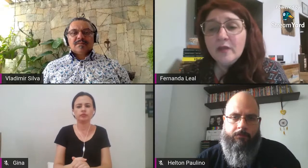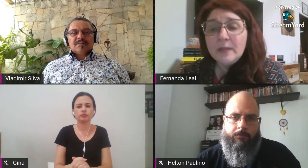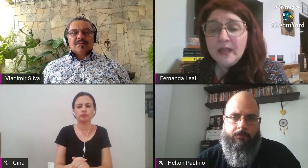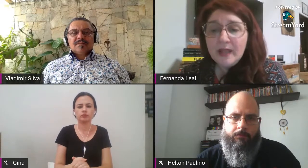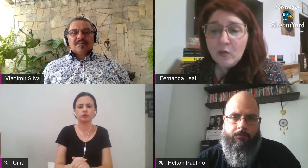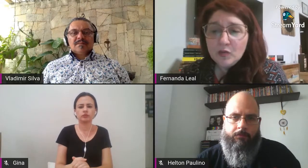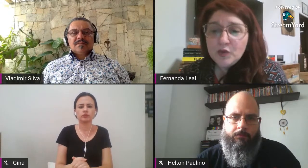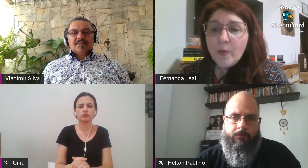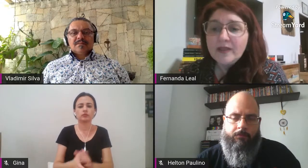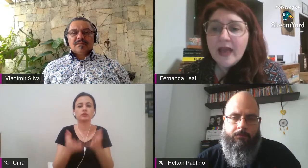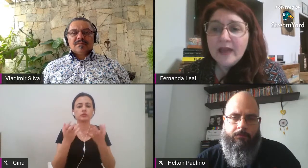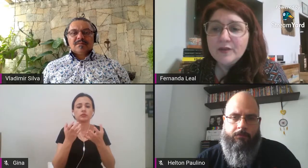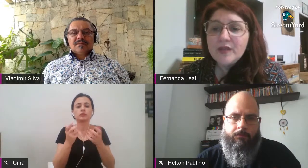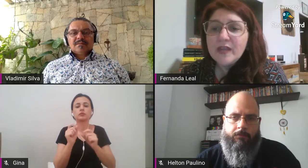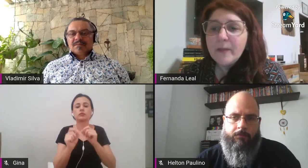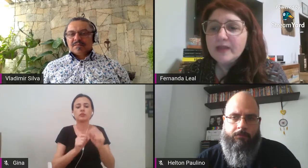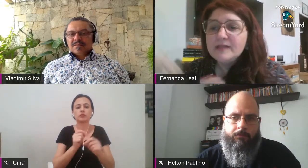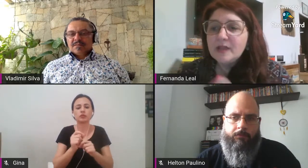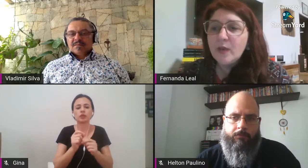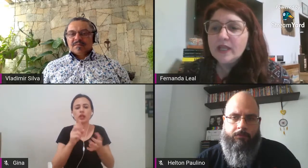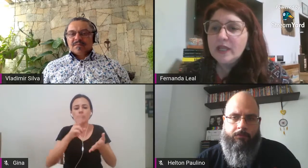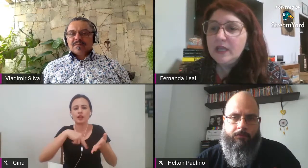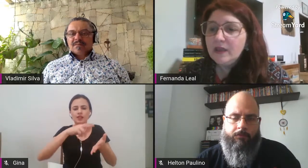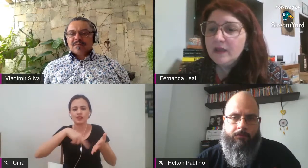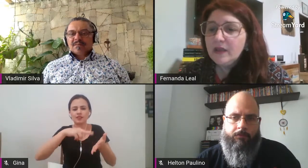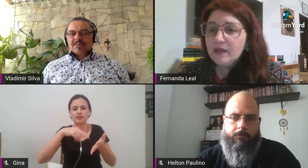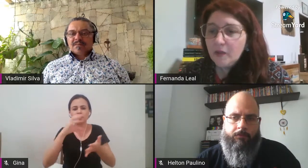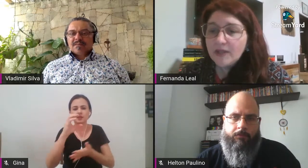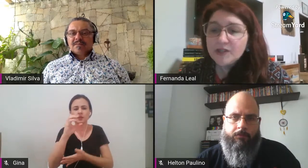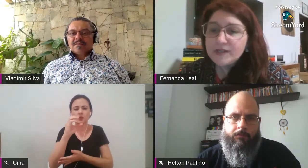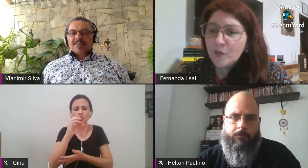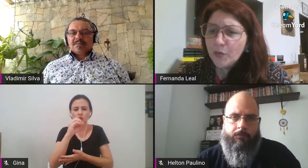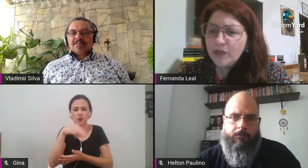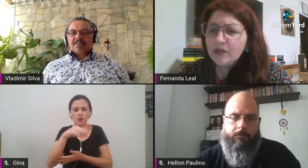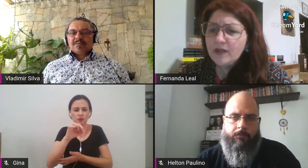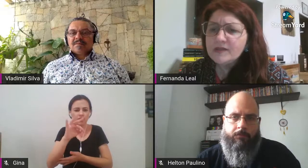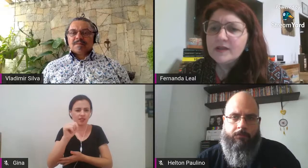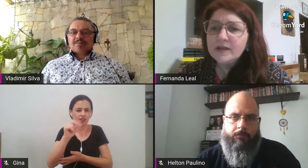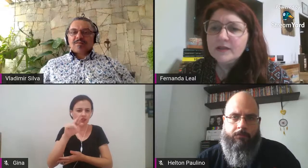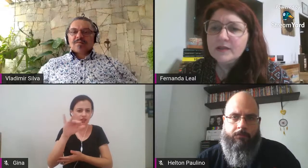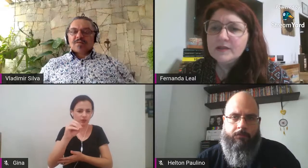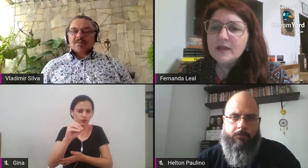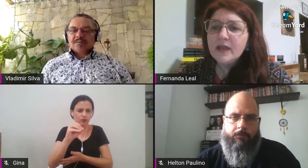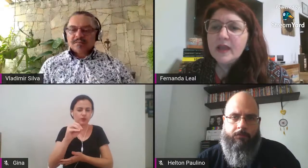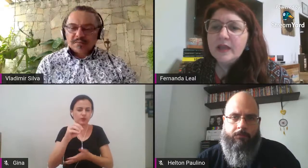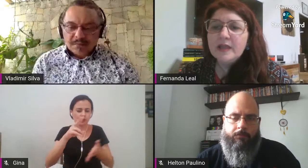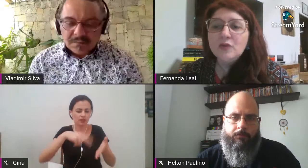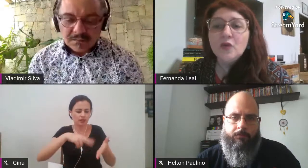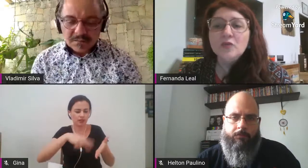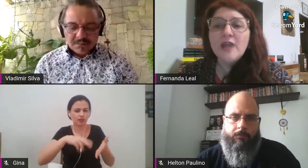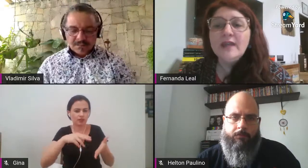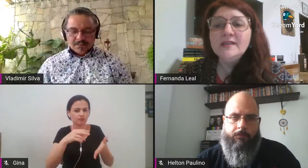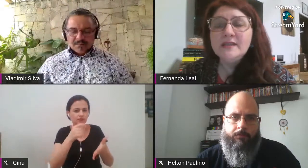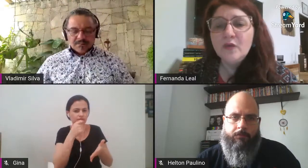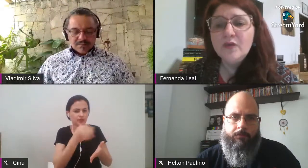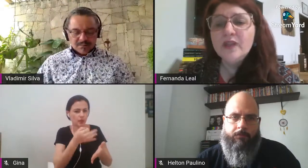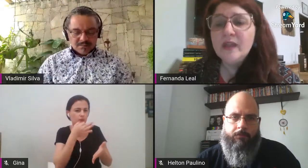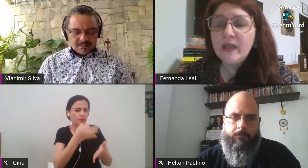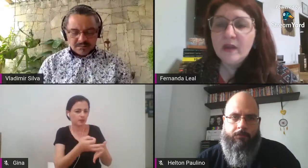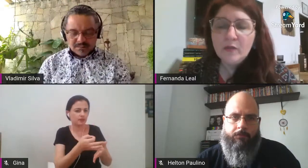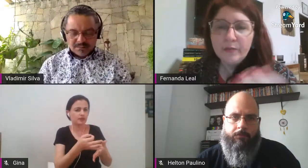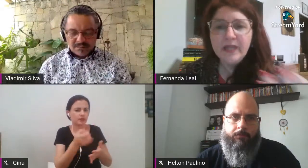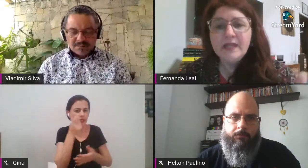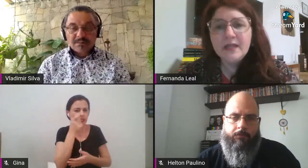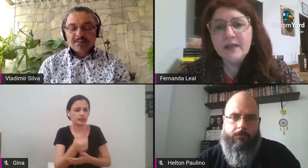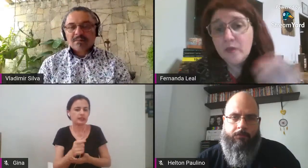Eu quero também ler alguns comentários, né, que apareceram aqui, que eu acho que são muito interessantes, né? O Jair Silva, que